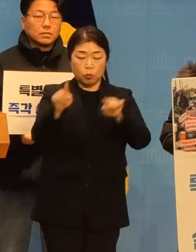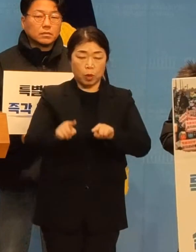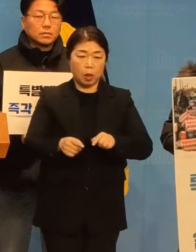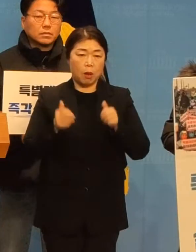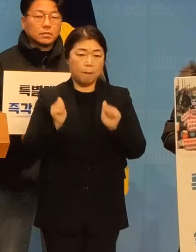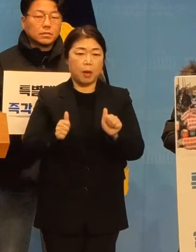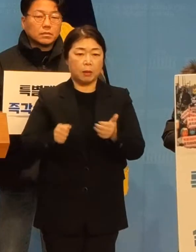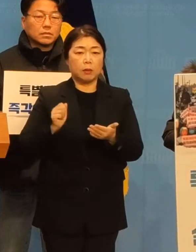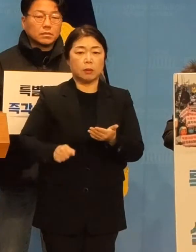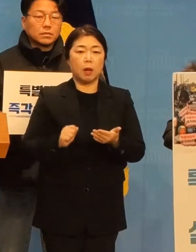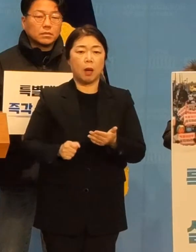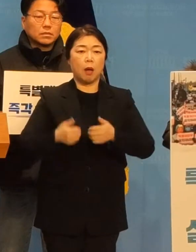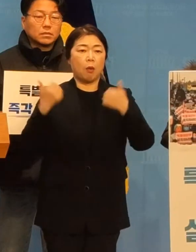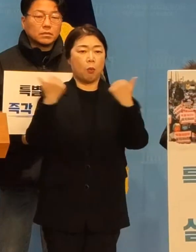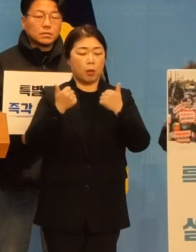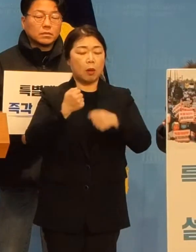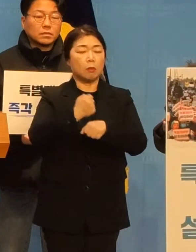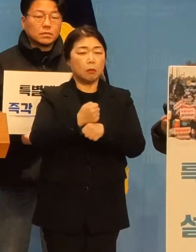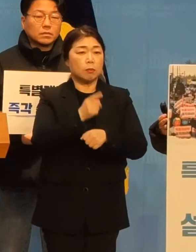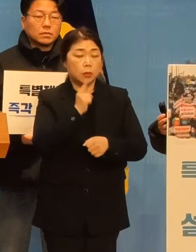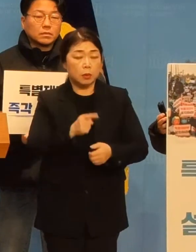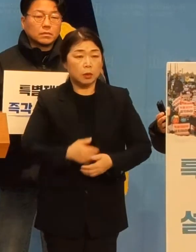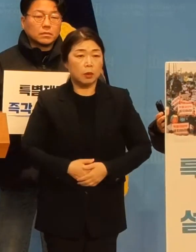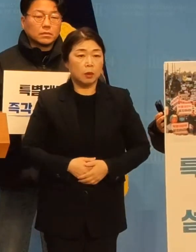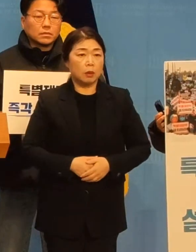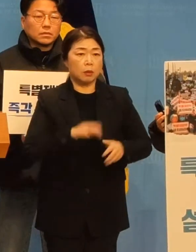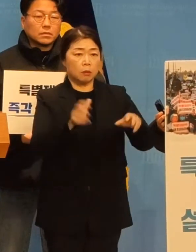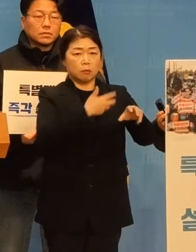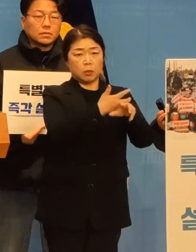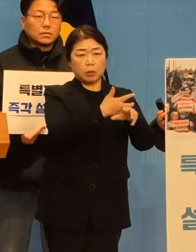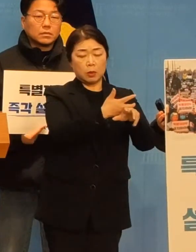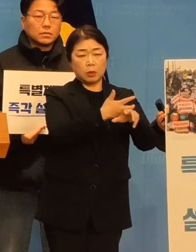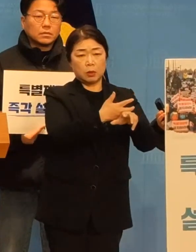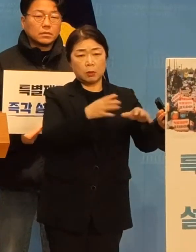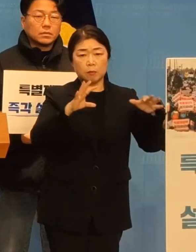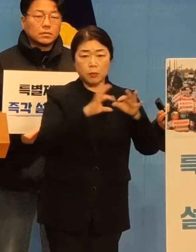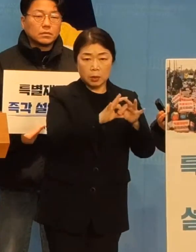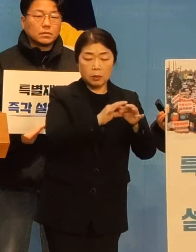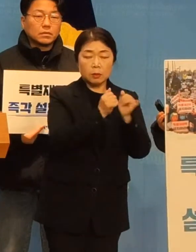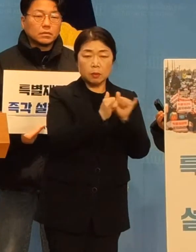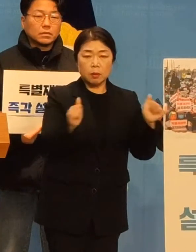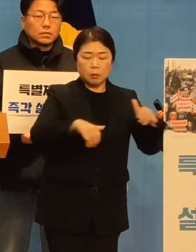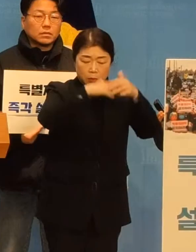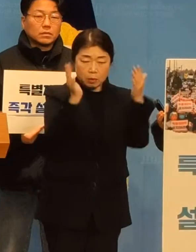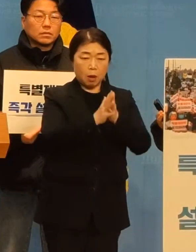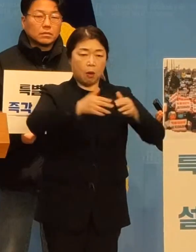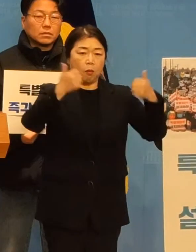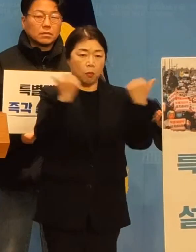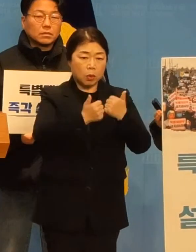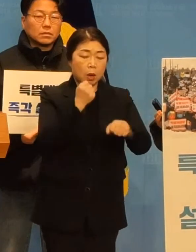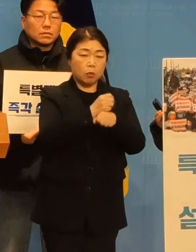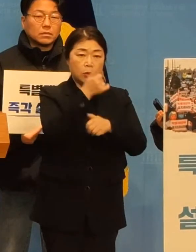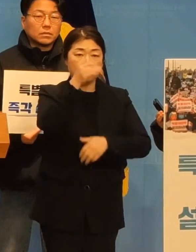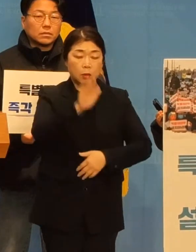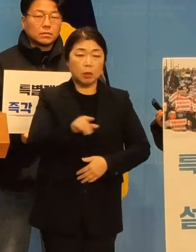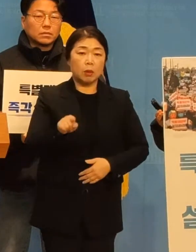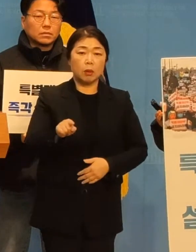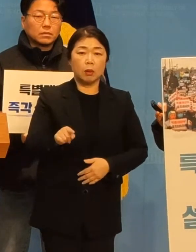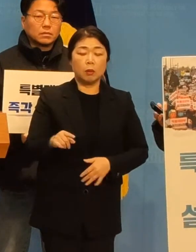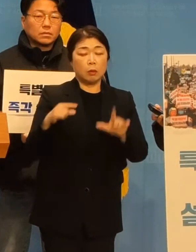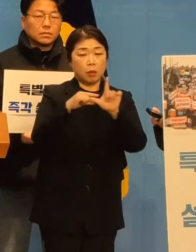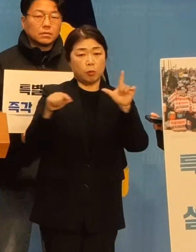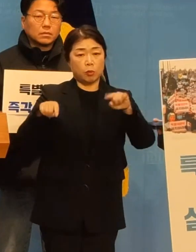합니다. 사법내란 세력들의 총공격입니다. 이런 공세 속에서 언론도 부안내동을 하고 있고 일부